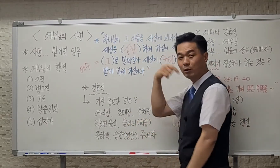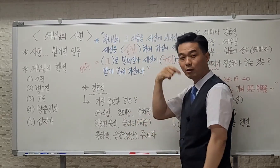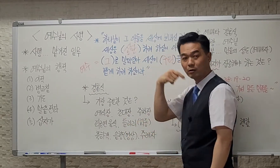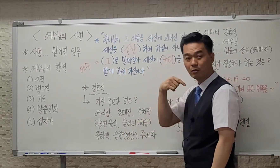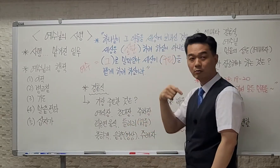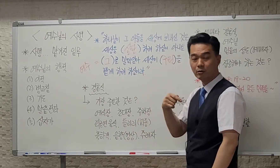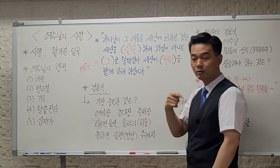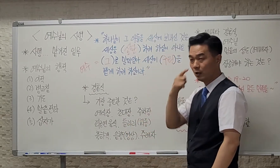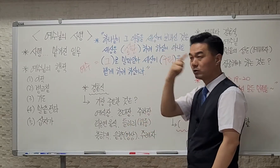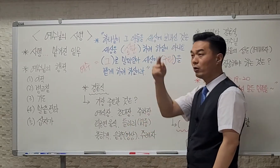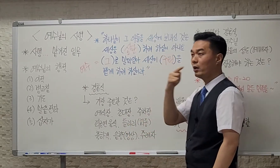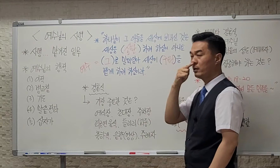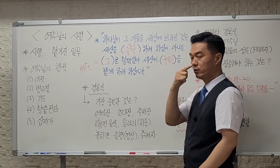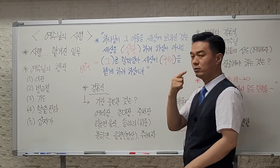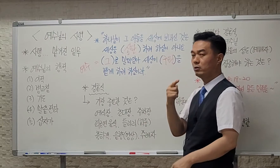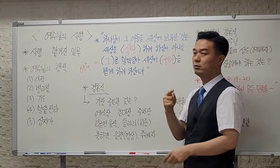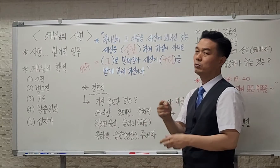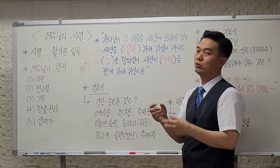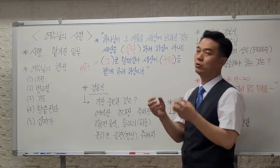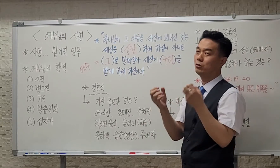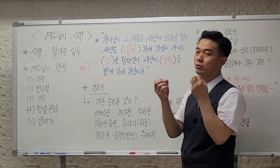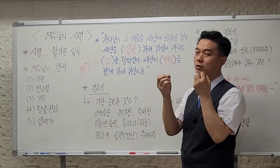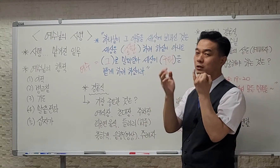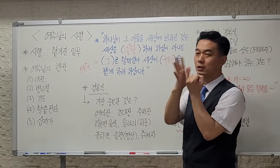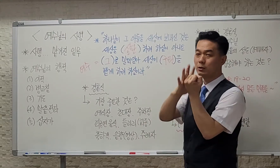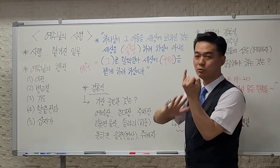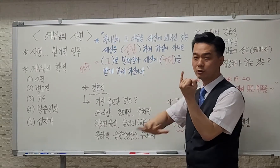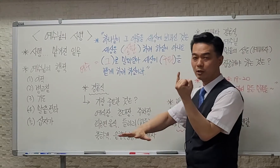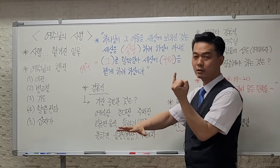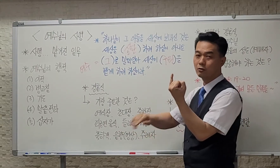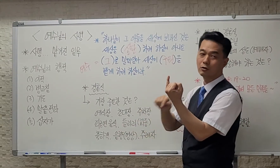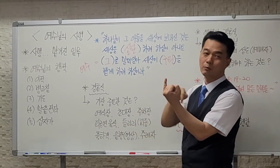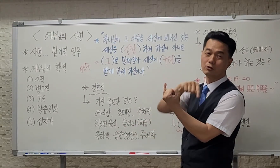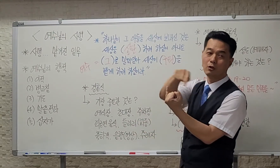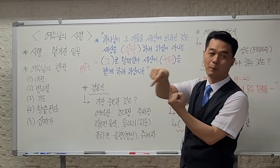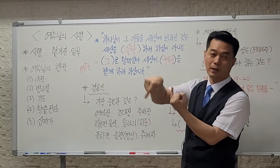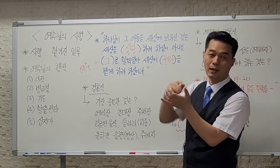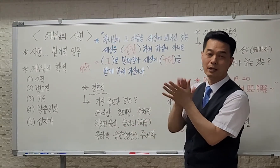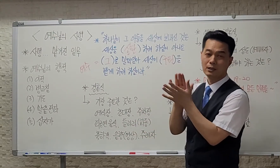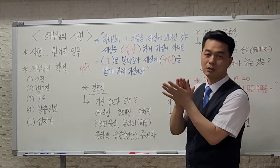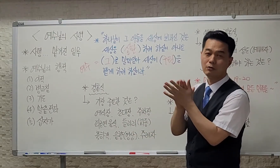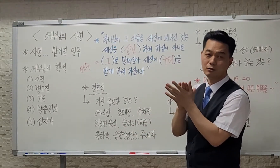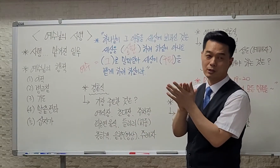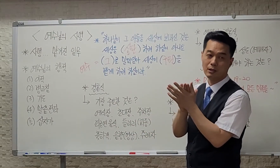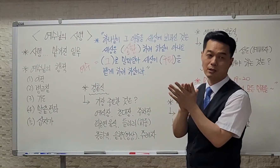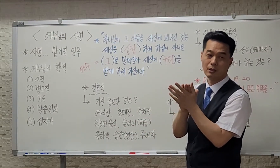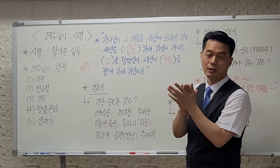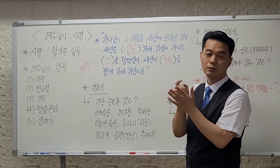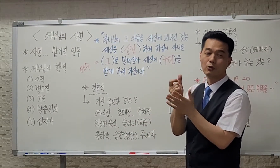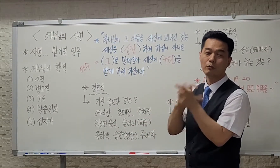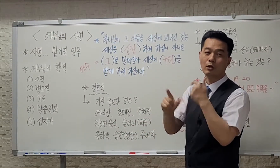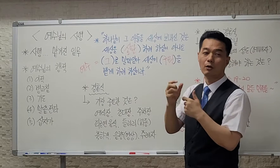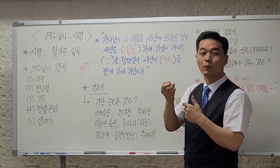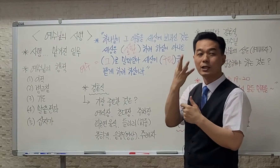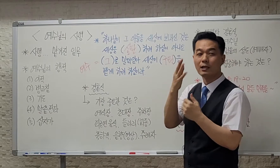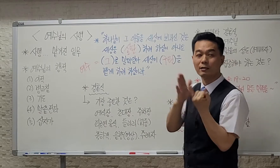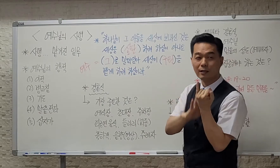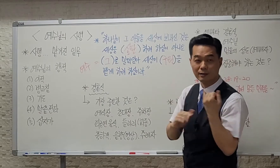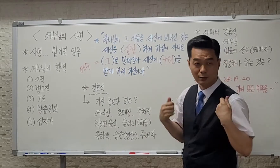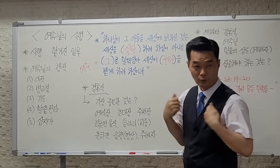같아요. 서양에서는 보통 이제 신부 드레스 입고 그러면 그 옆에 친구들이 조금 더 못생긴 드레스